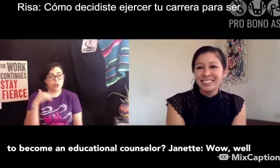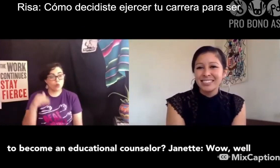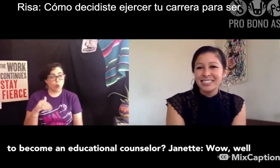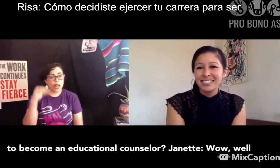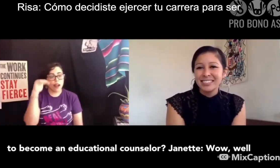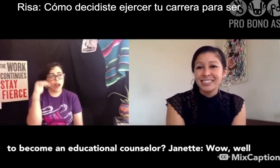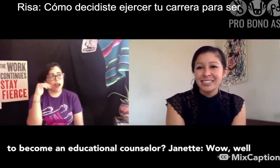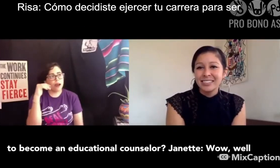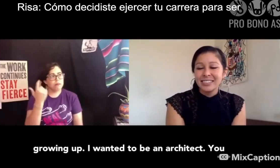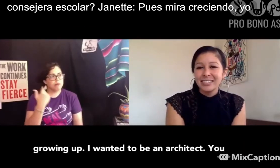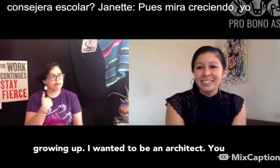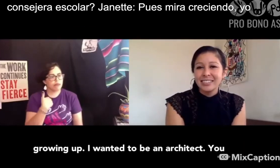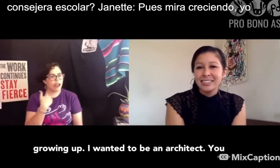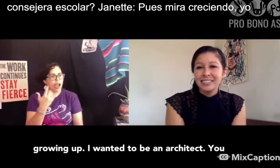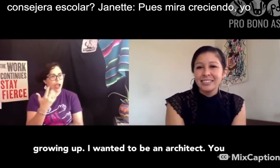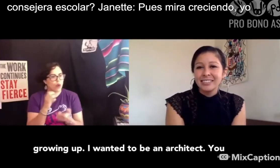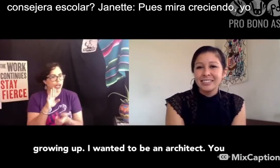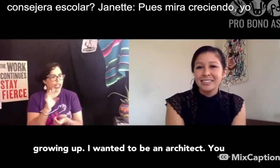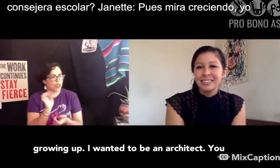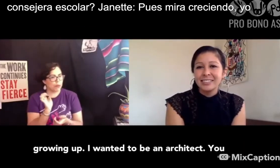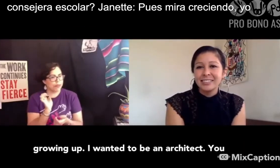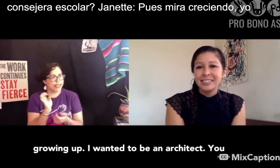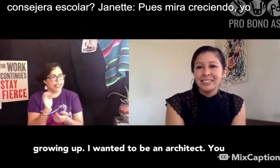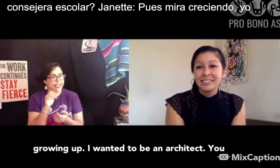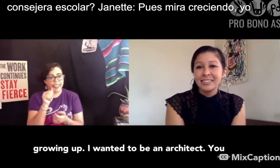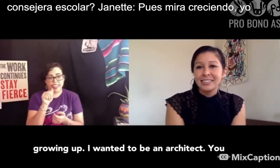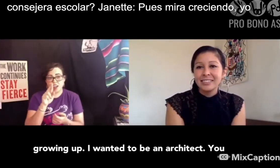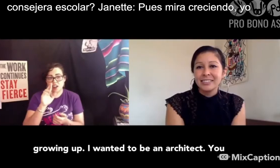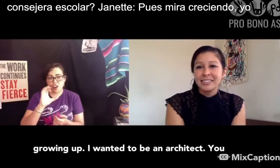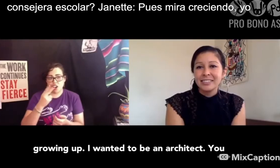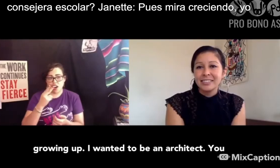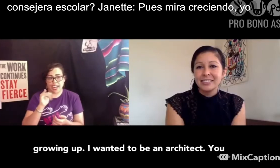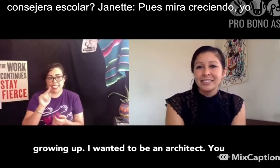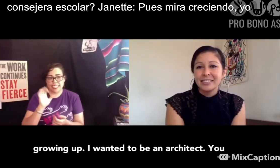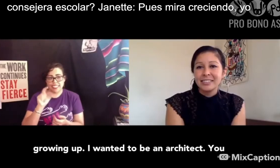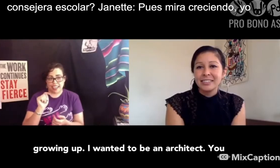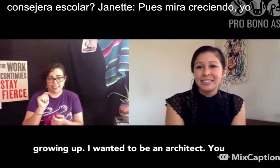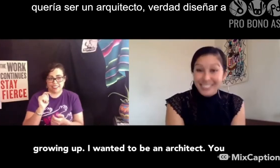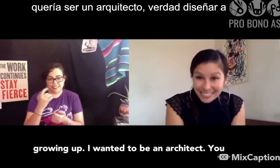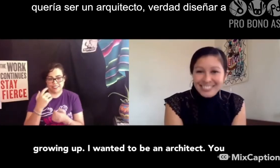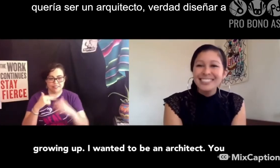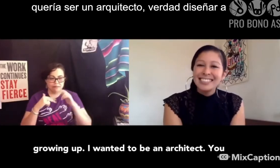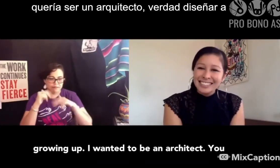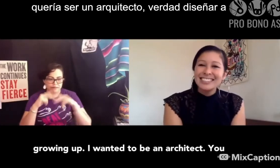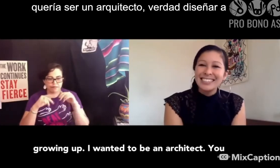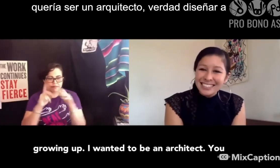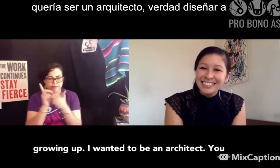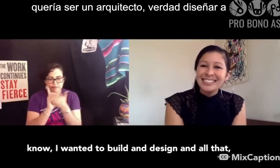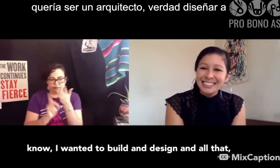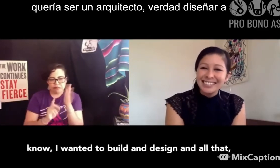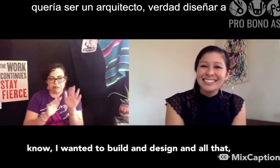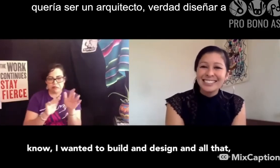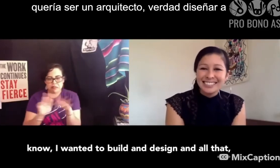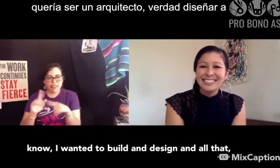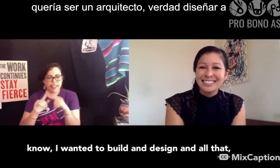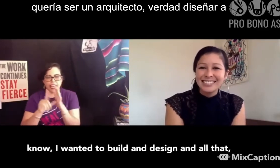decidiste ejercer tu carrera para ser consejera escolar? Pues mira, creciendo yo quería